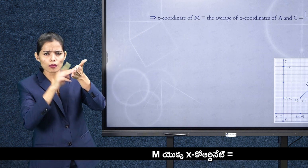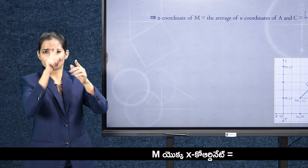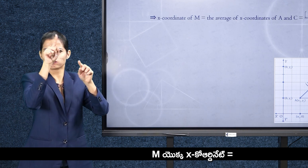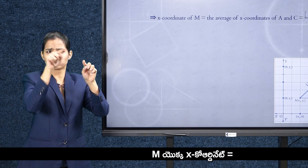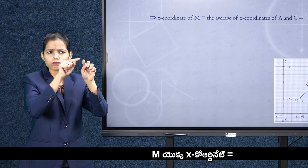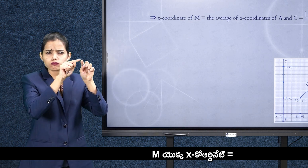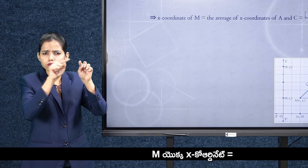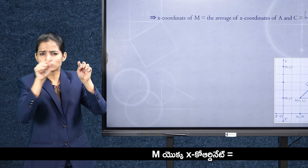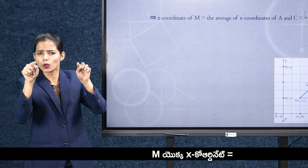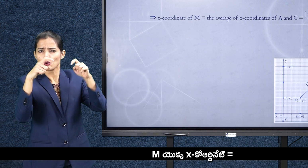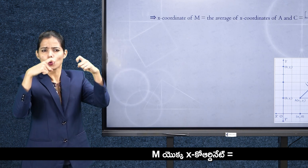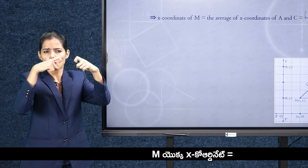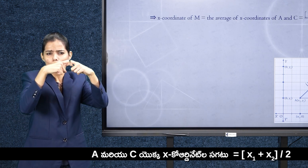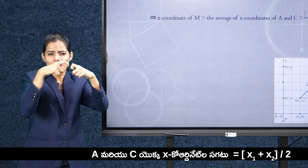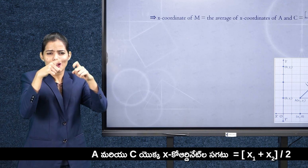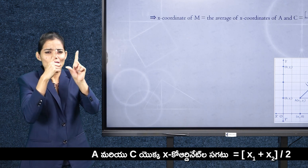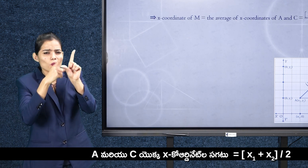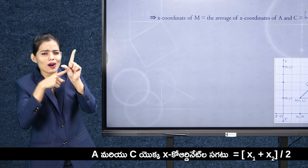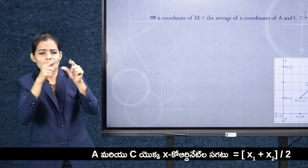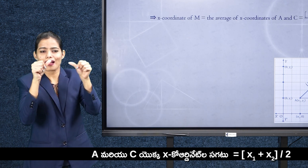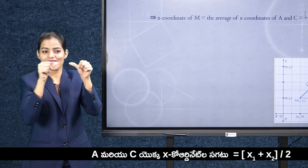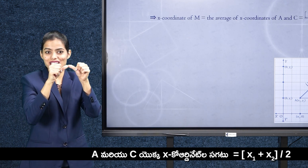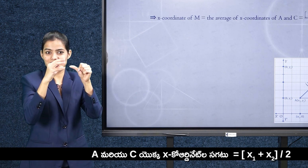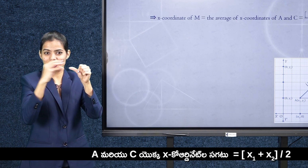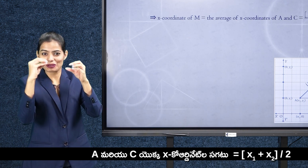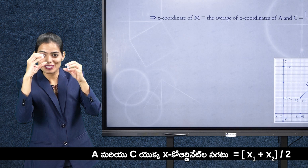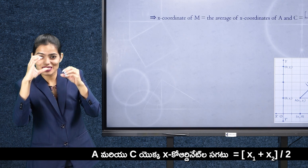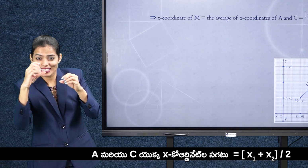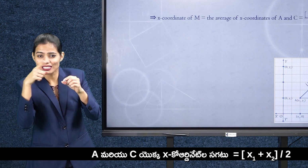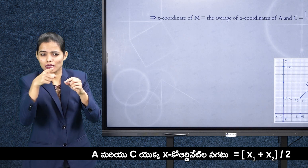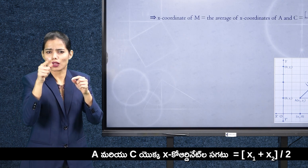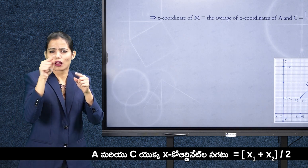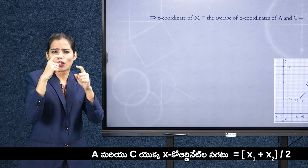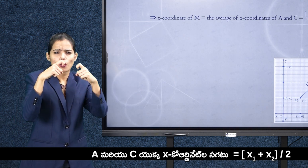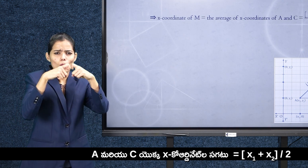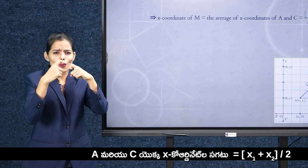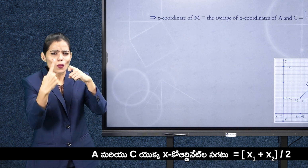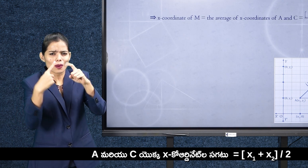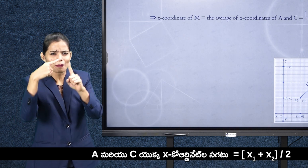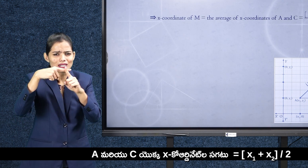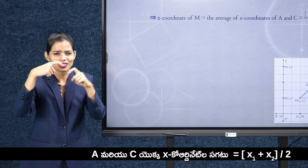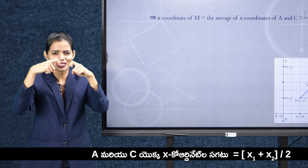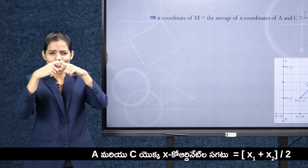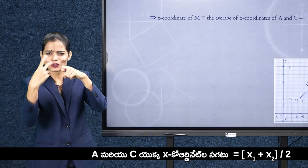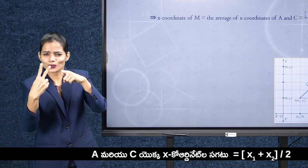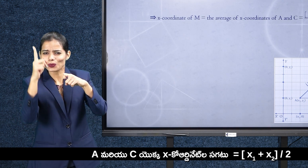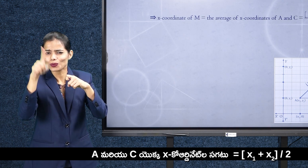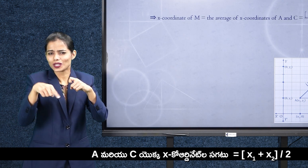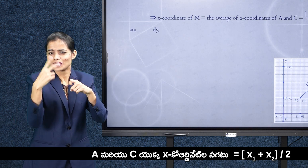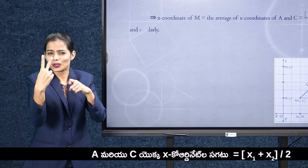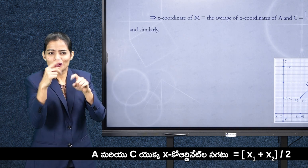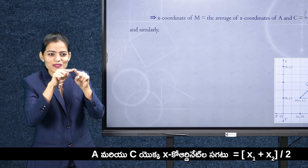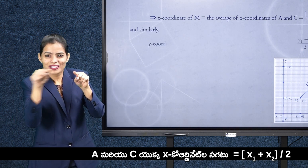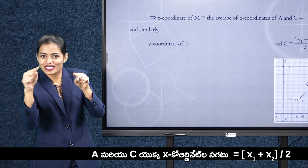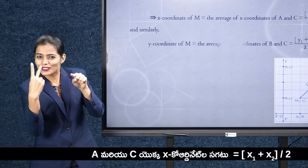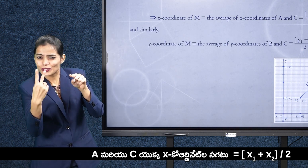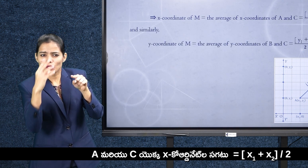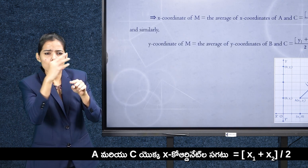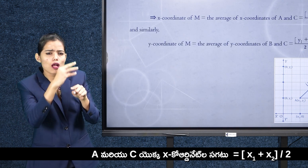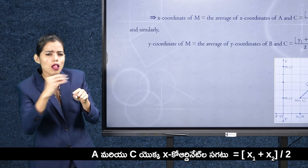ఈక్వల్ టు a మరియు c యొక్క x కోఆర్డినేట్ల సగటు ఈజ్ ఈక్వల్ టు x1 ప్లస్ x2